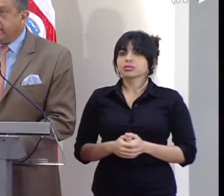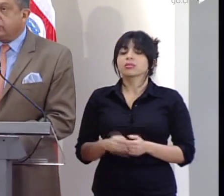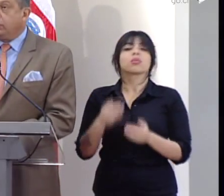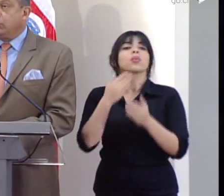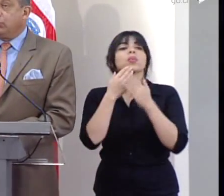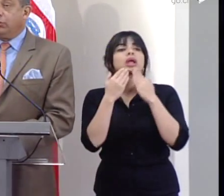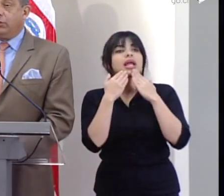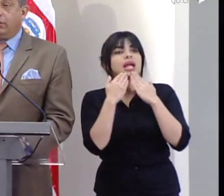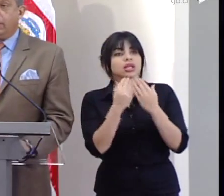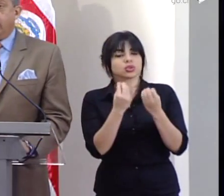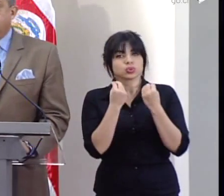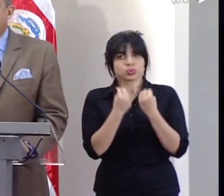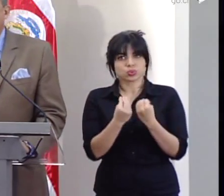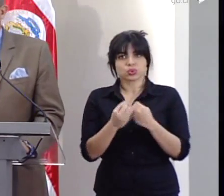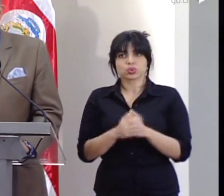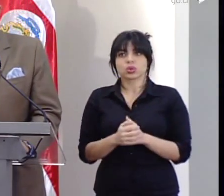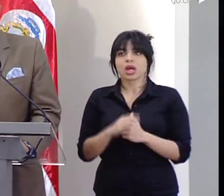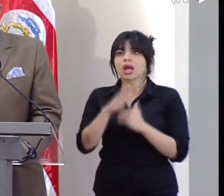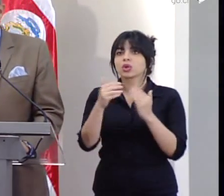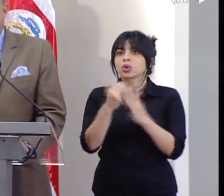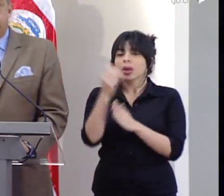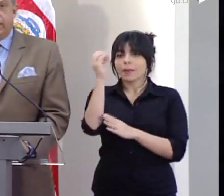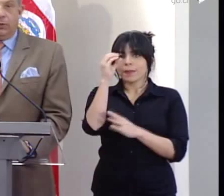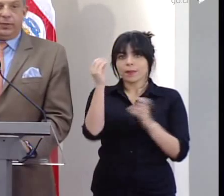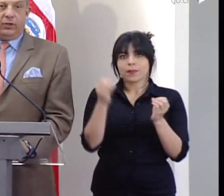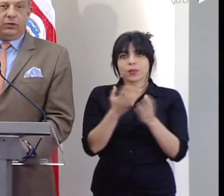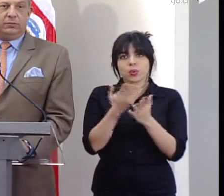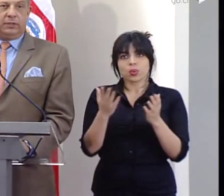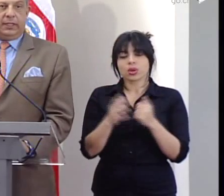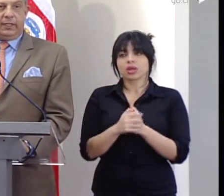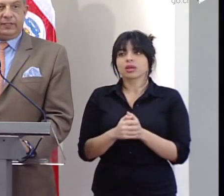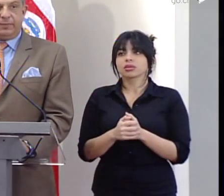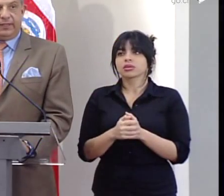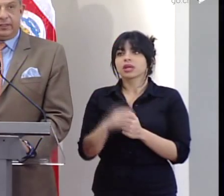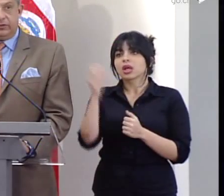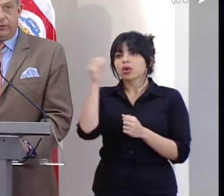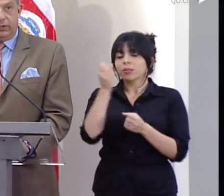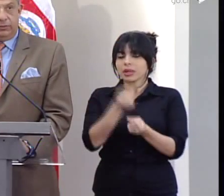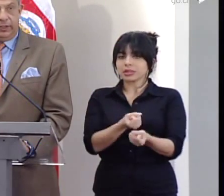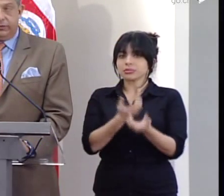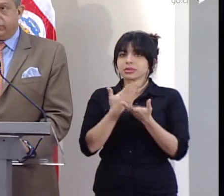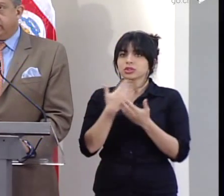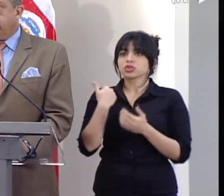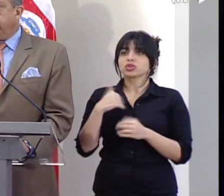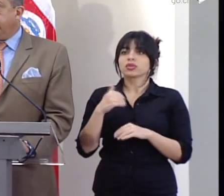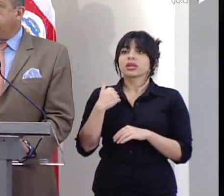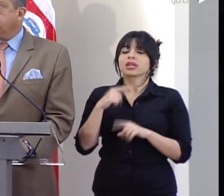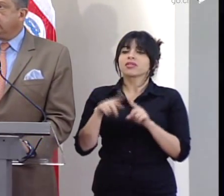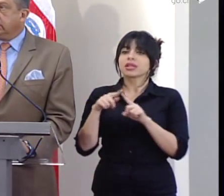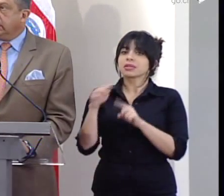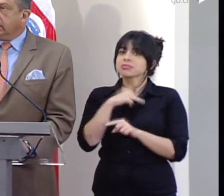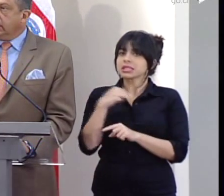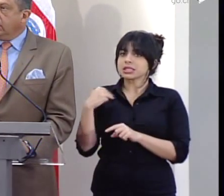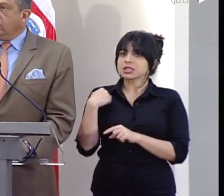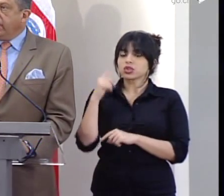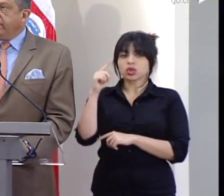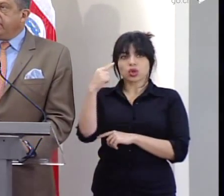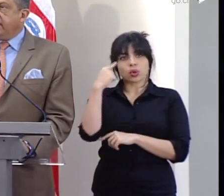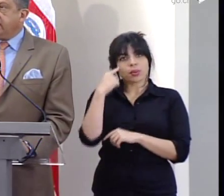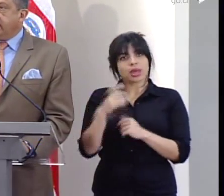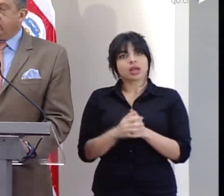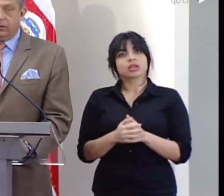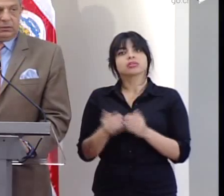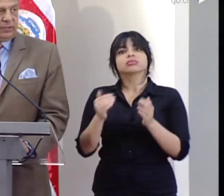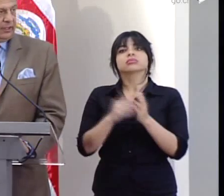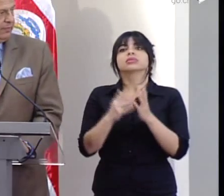Bueno, yo le agradezco mucho a toda la opinión pública, la opinión que expresan sobre los ministros del gobierno. Una vez